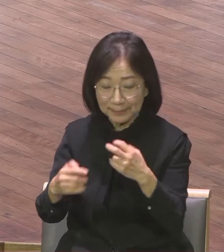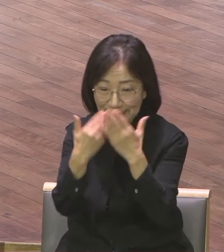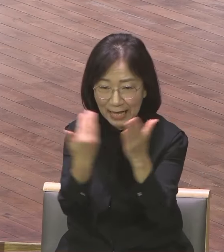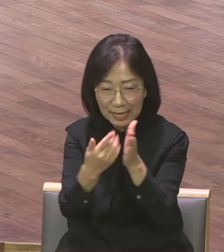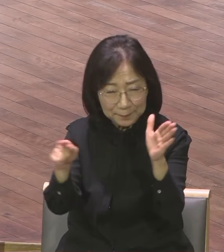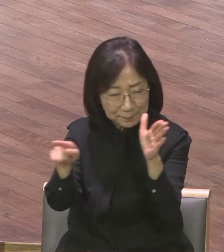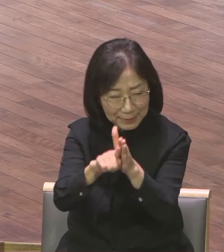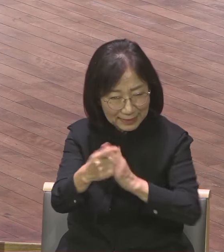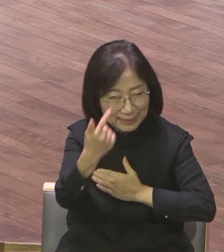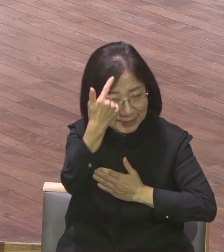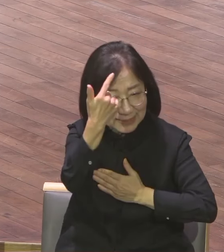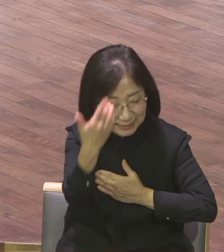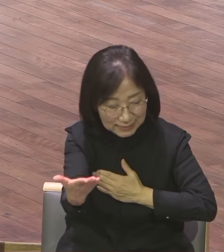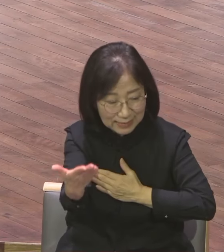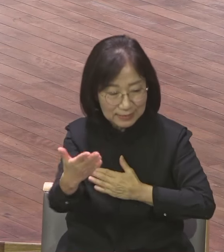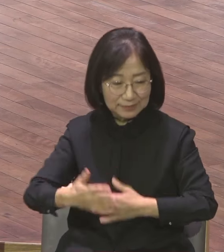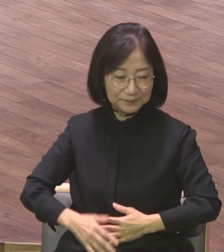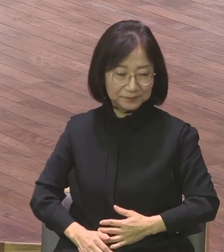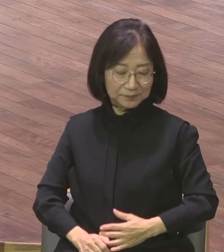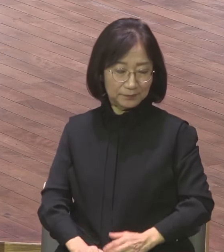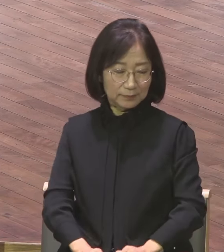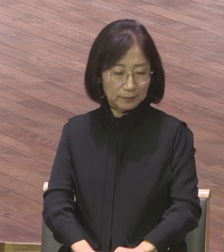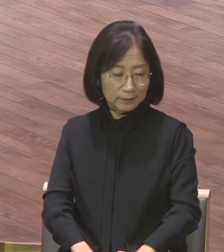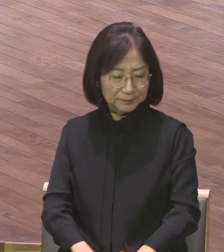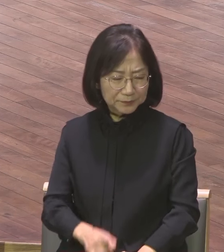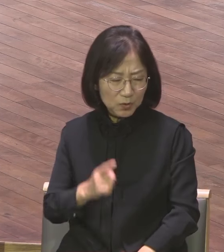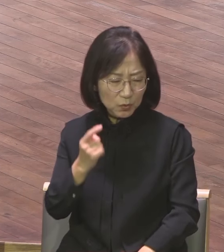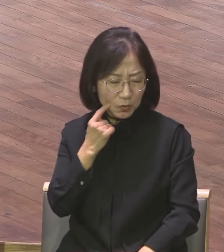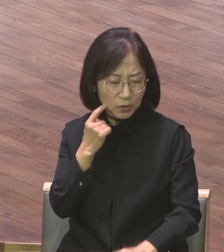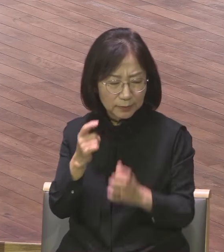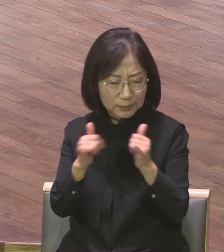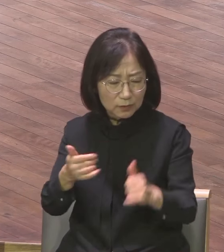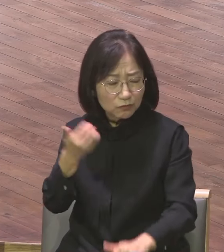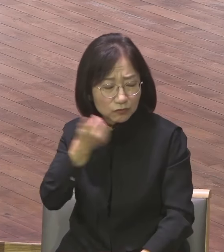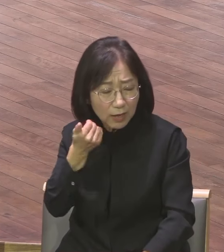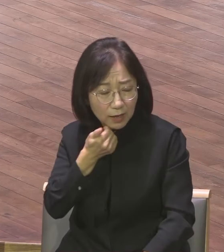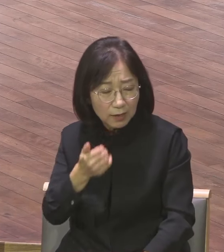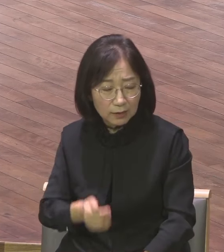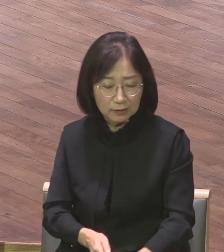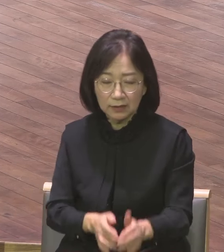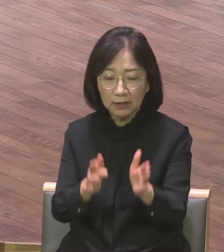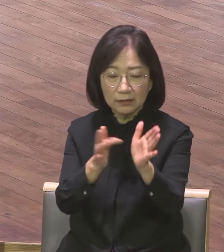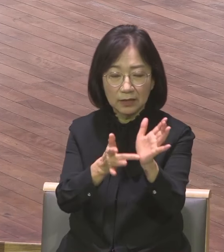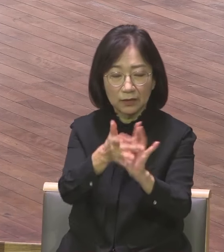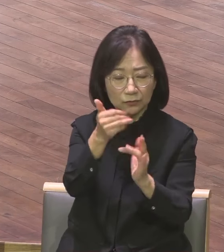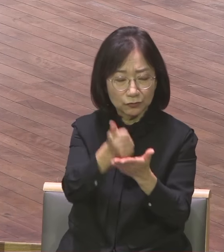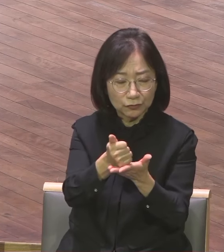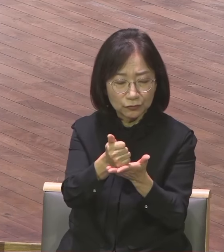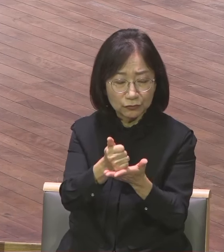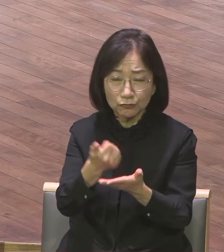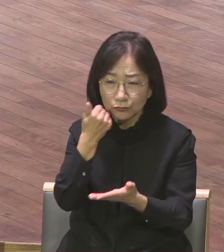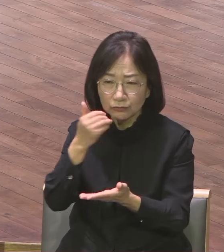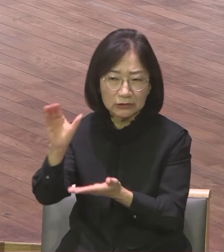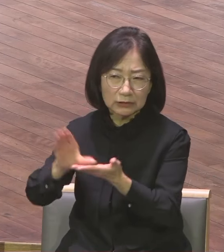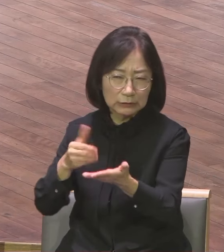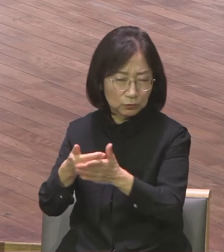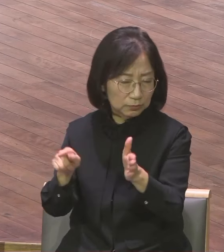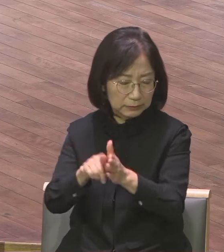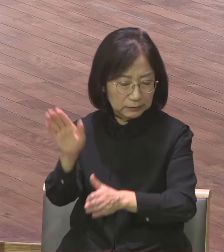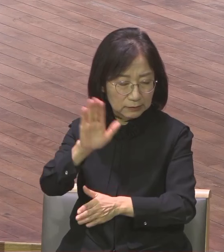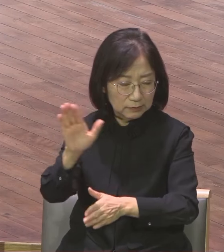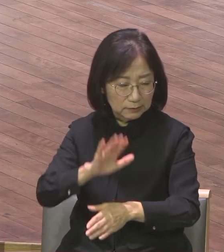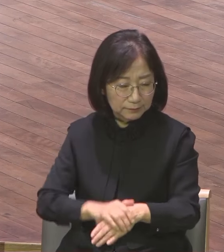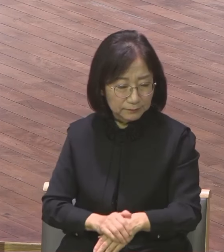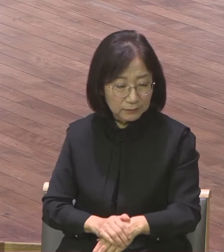요한일서 2장 22절을 보면 거짓말하는 자가 누구냐? 예수님께서 그리스도이심을 부인하는 자가 아니냐?